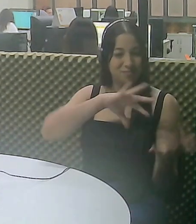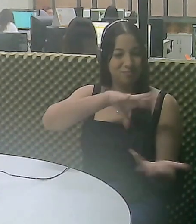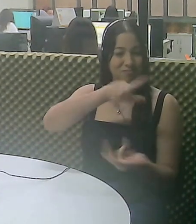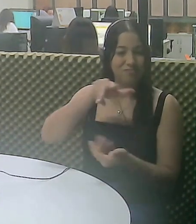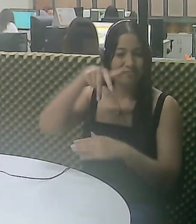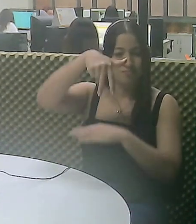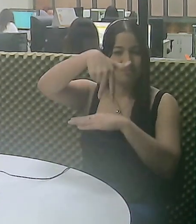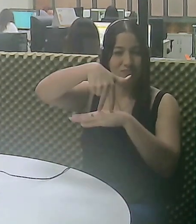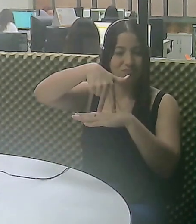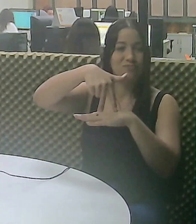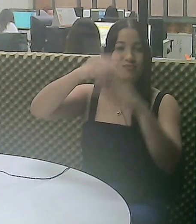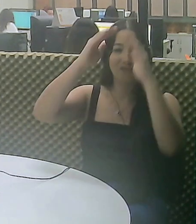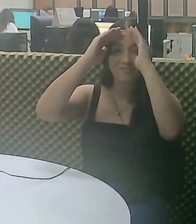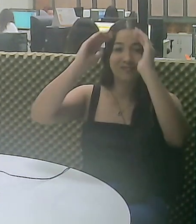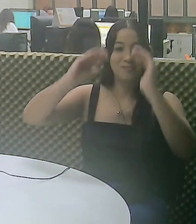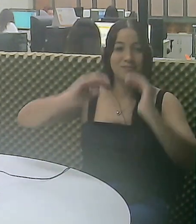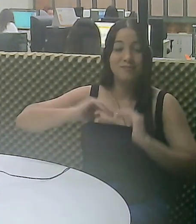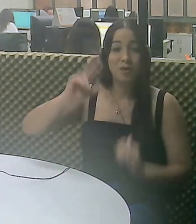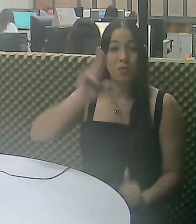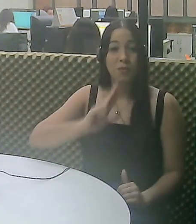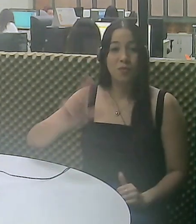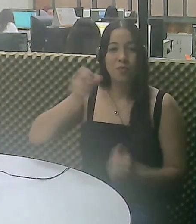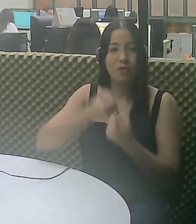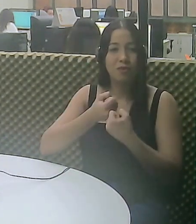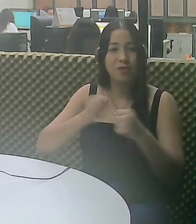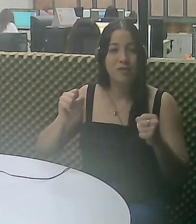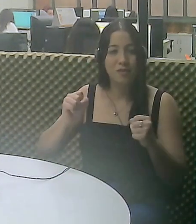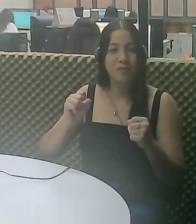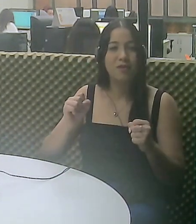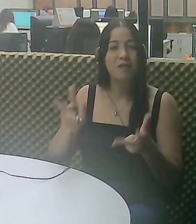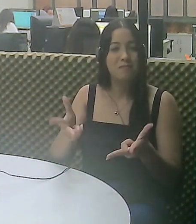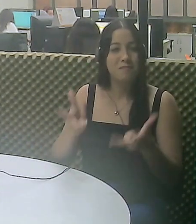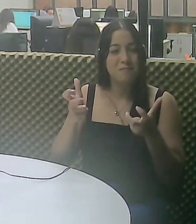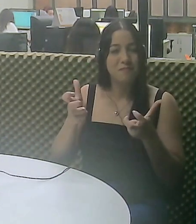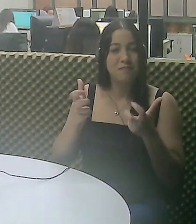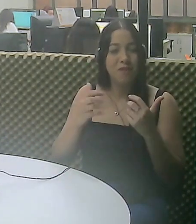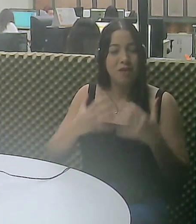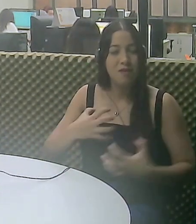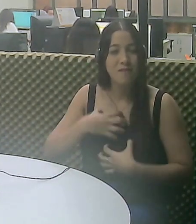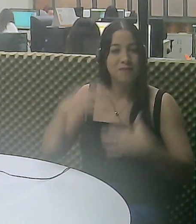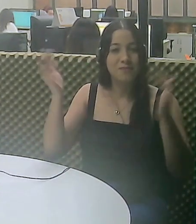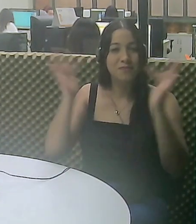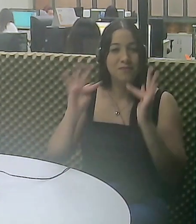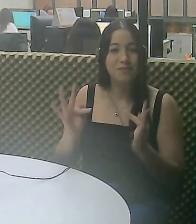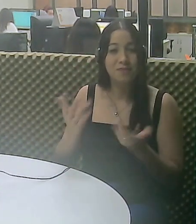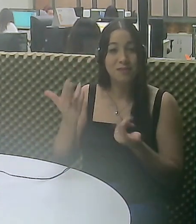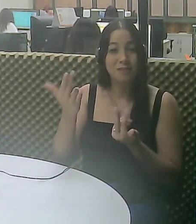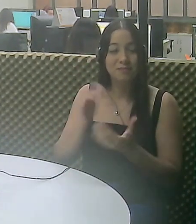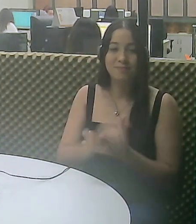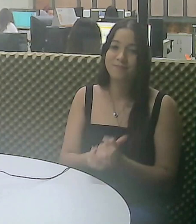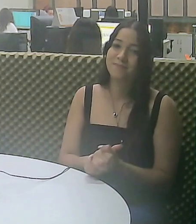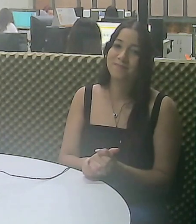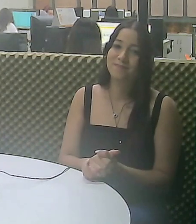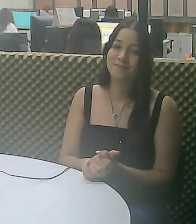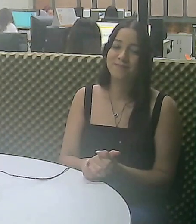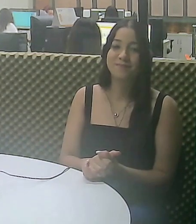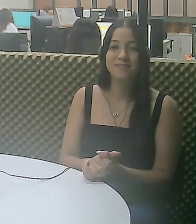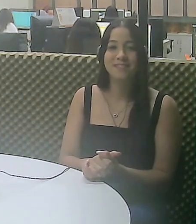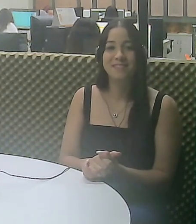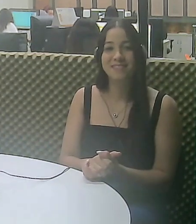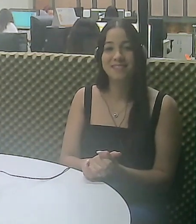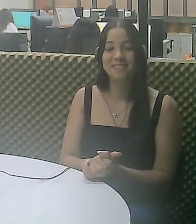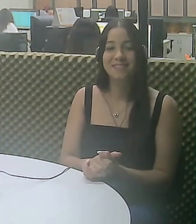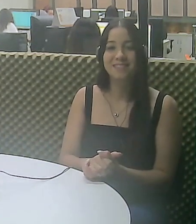mundo que merece e é respeitado. Uberlândia tá enorme, mas não tem tamanho nossa alegria de ver histórias como essa.